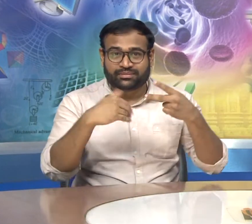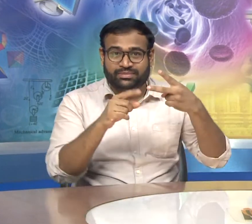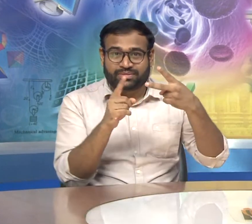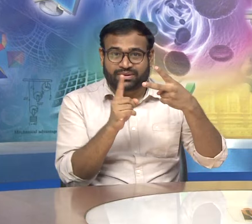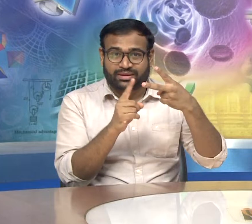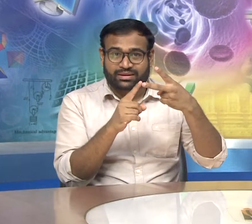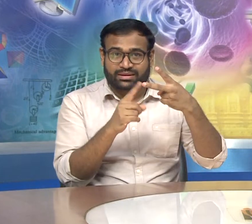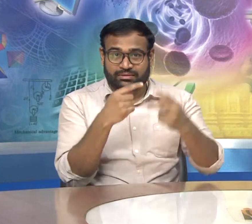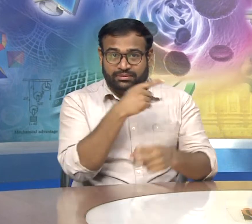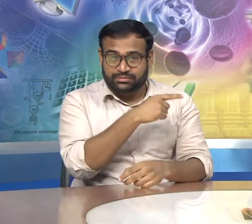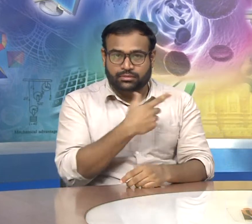Second point,